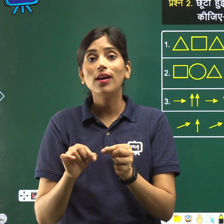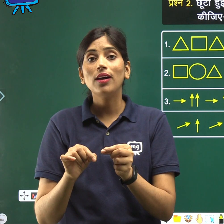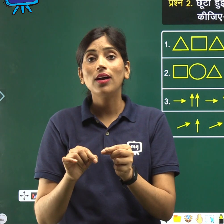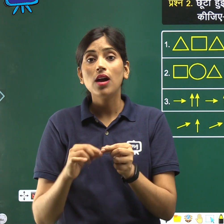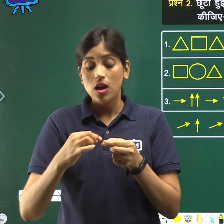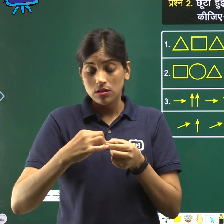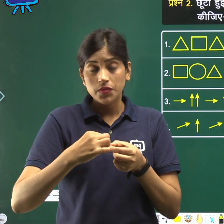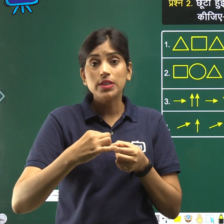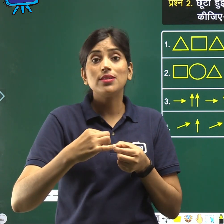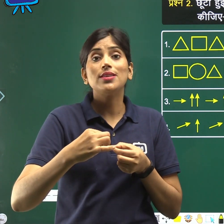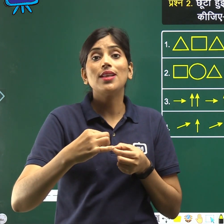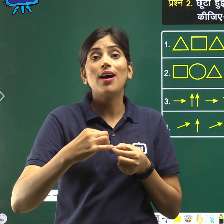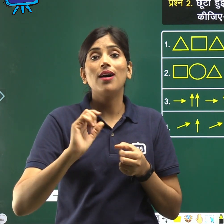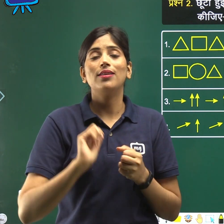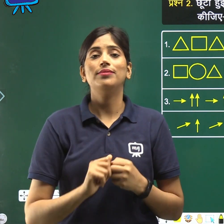सीधा